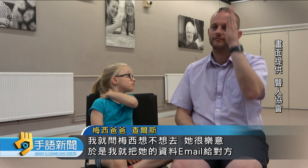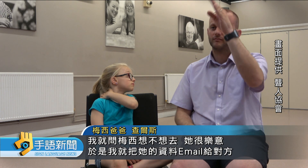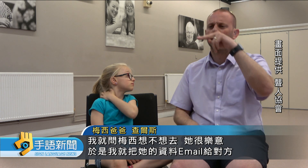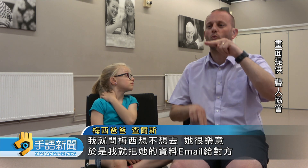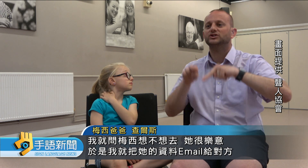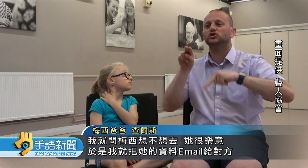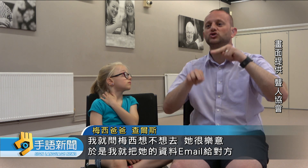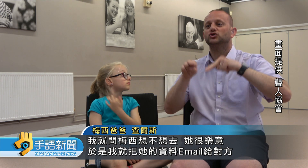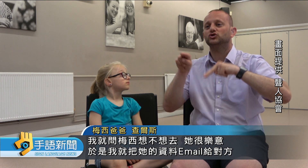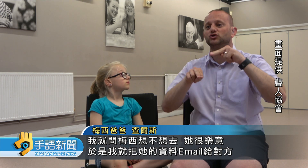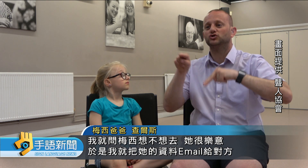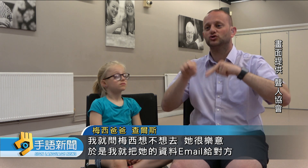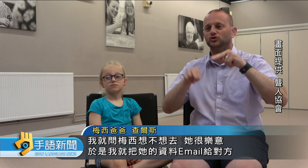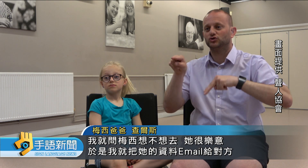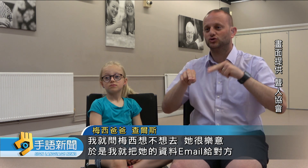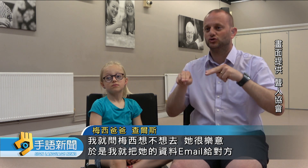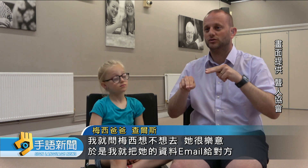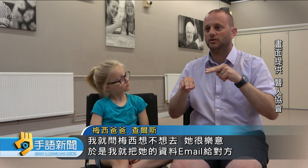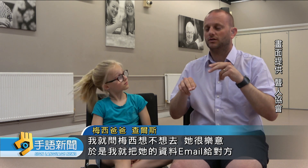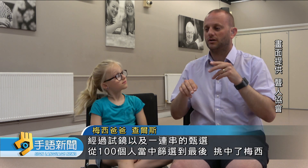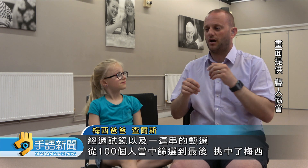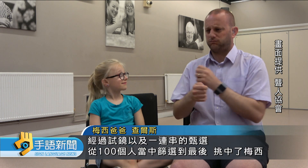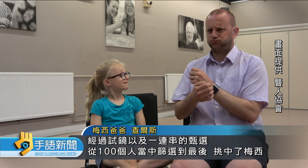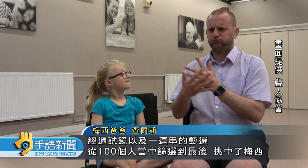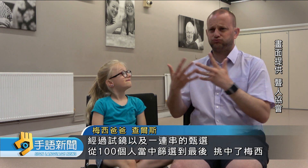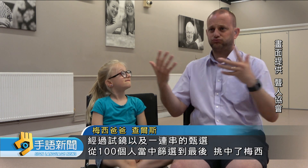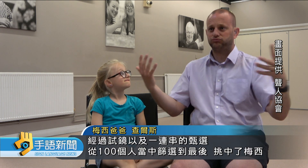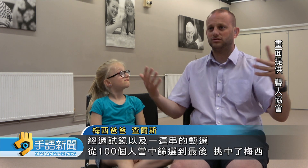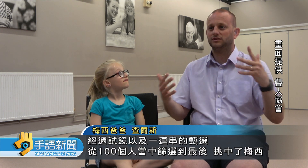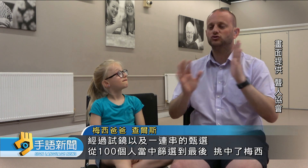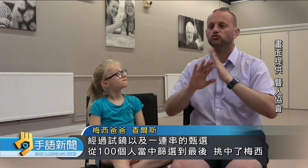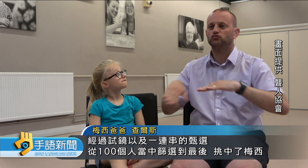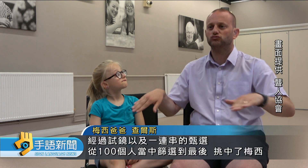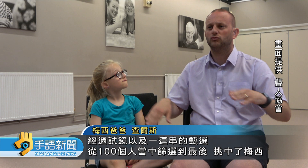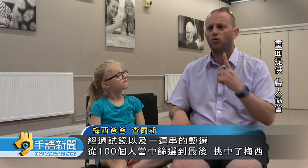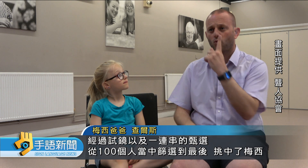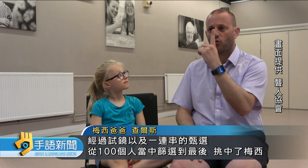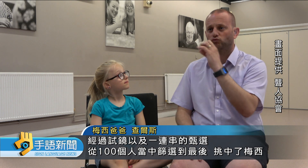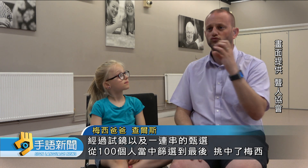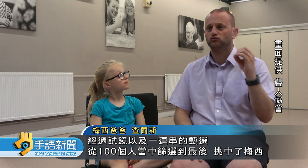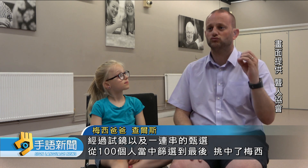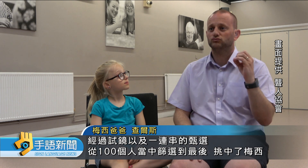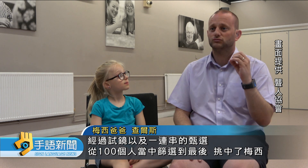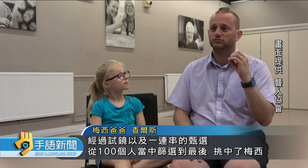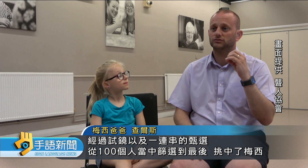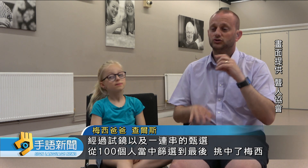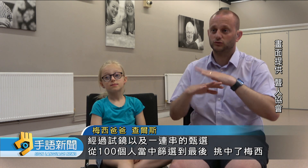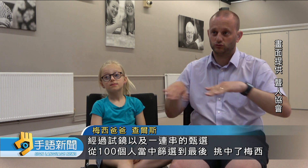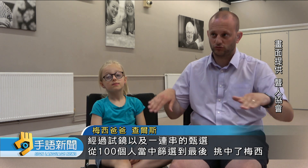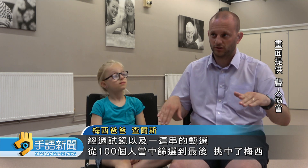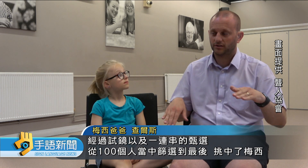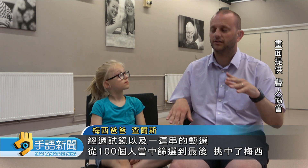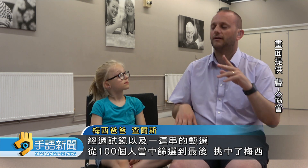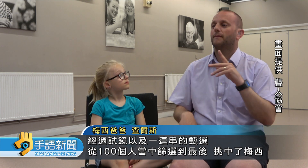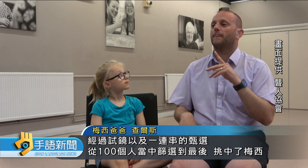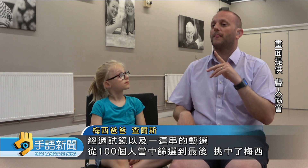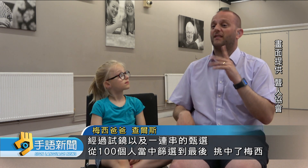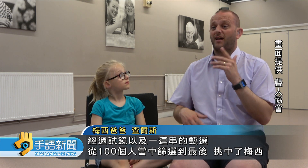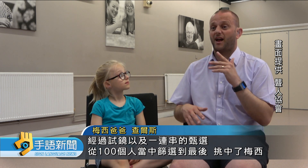方。经过试镜以及一连串的甄选，从100个人当